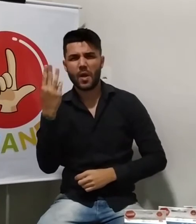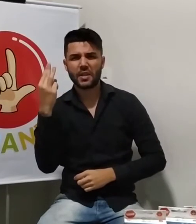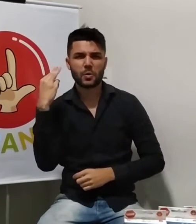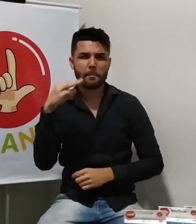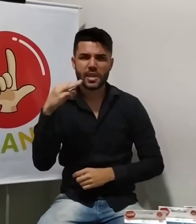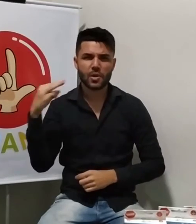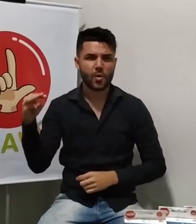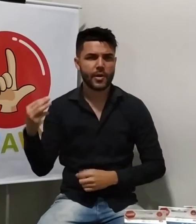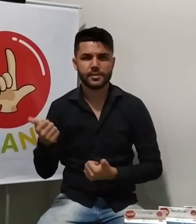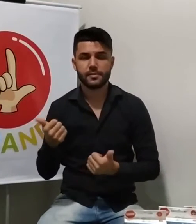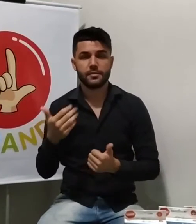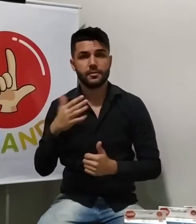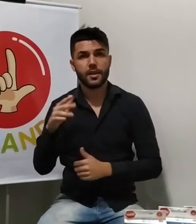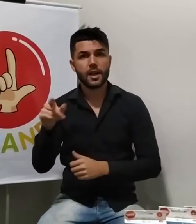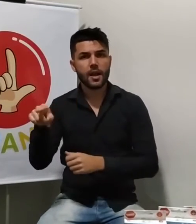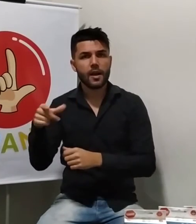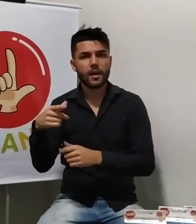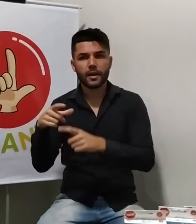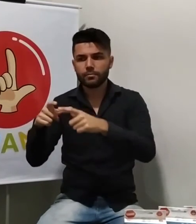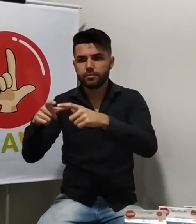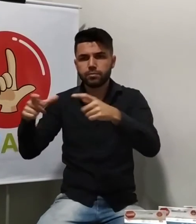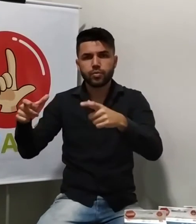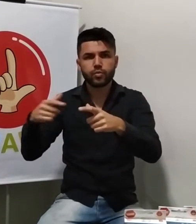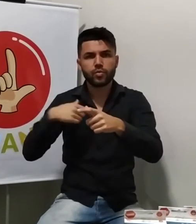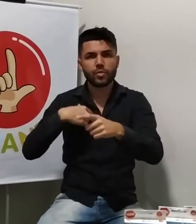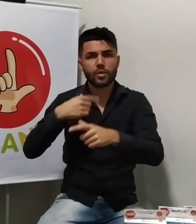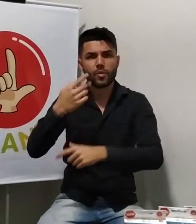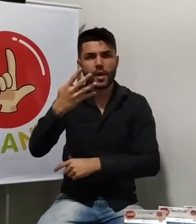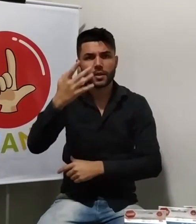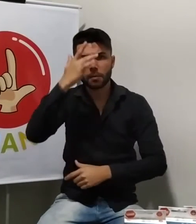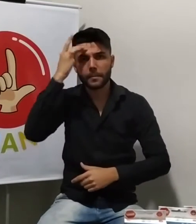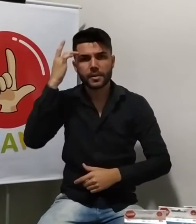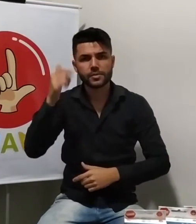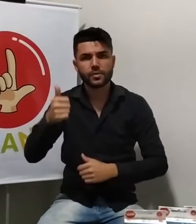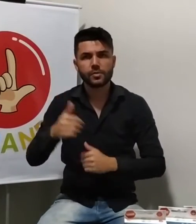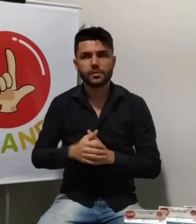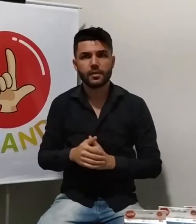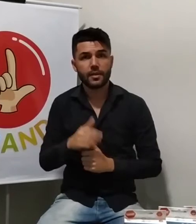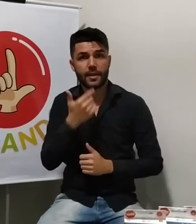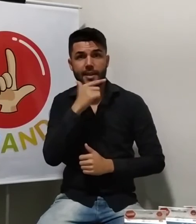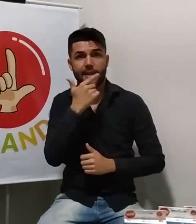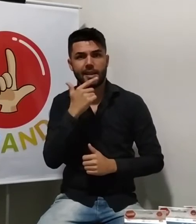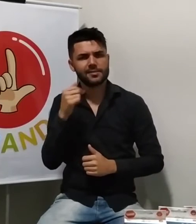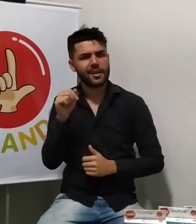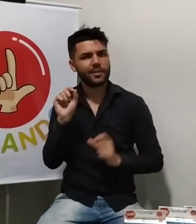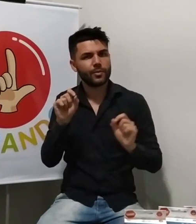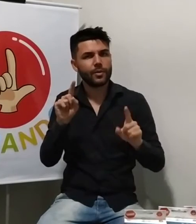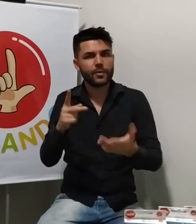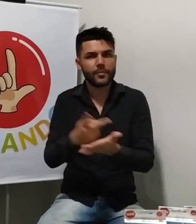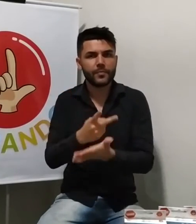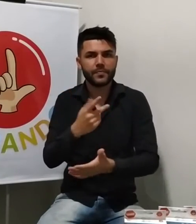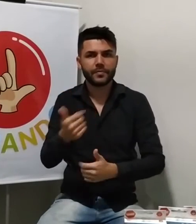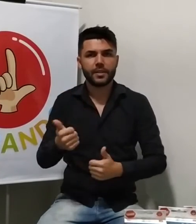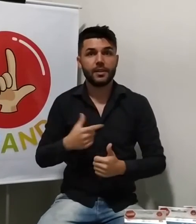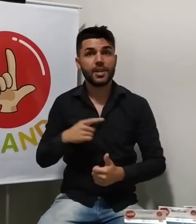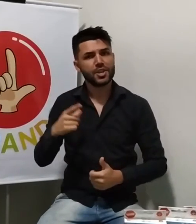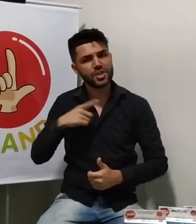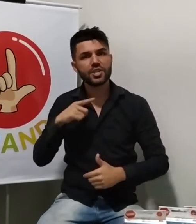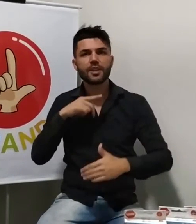minha amiga com a operadora. O que você pagava pra Inglaterra? Pagava uns 20%, eu acho, de royalties pros caras. 20%, ou seja, essa foi uma